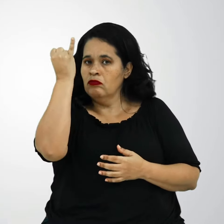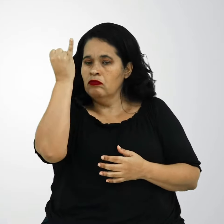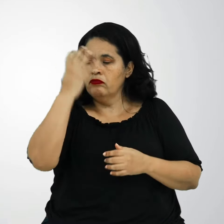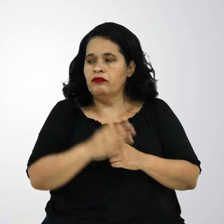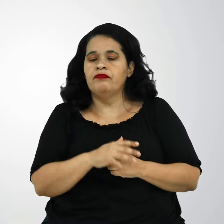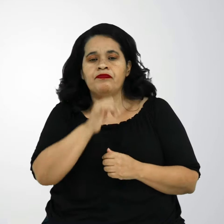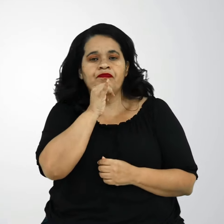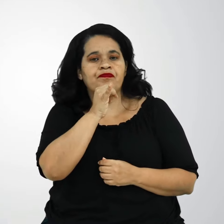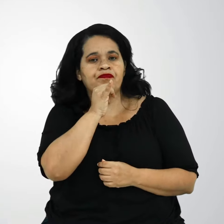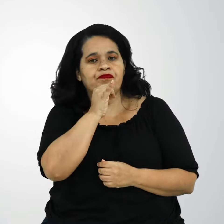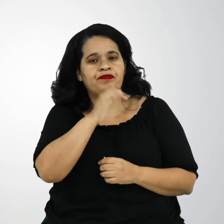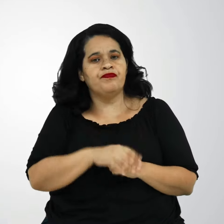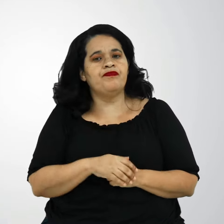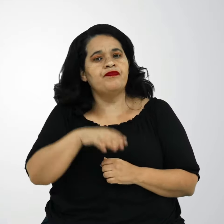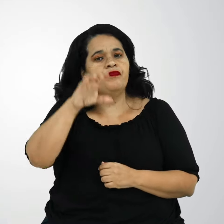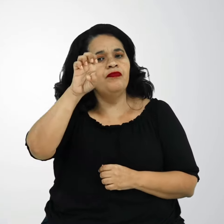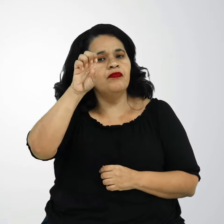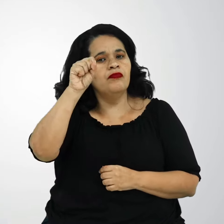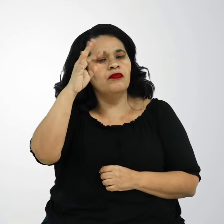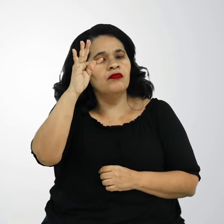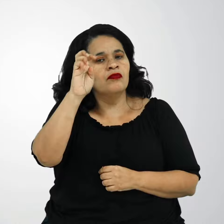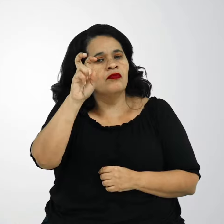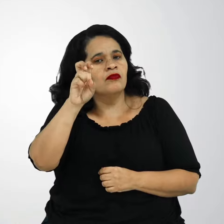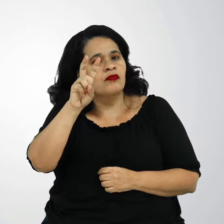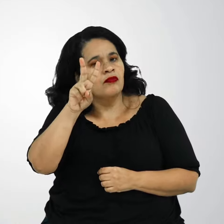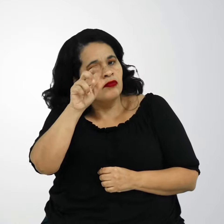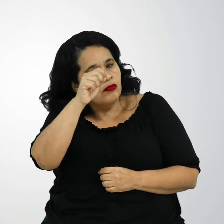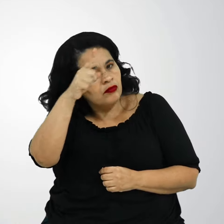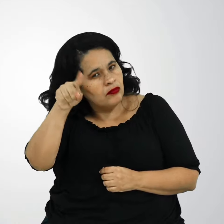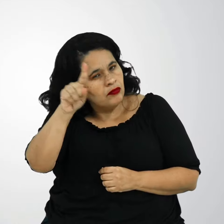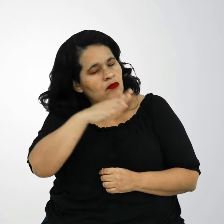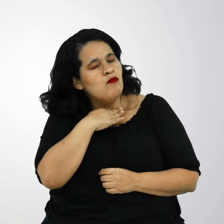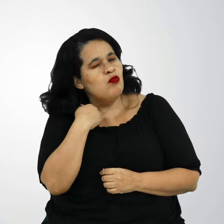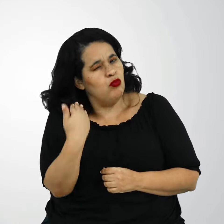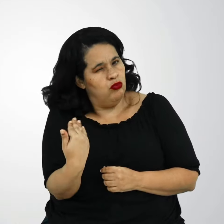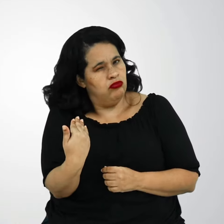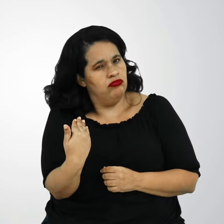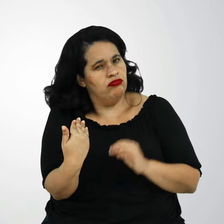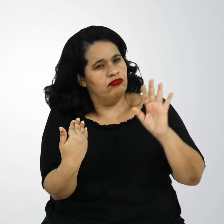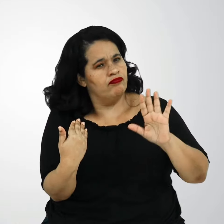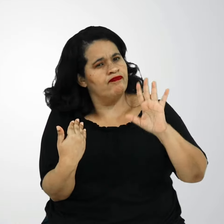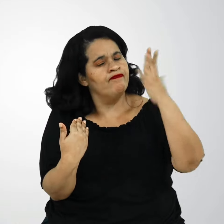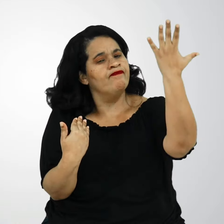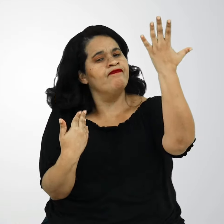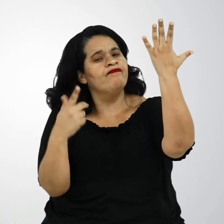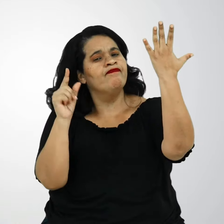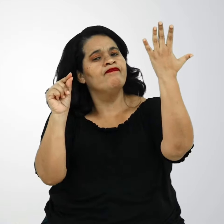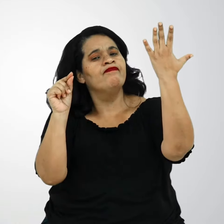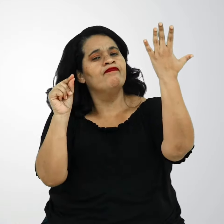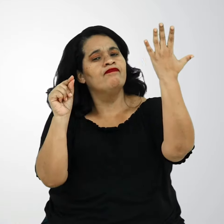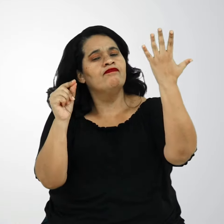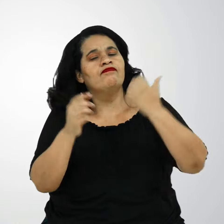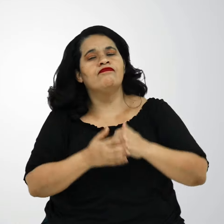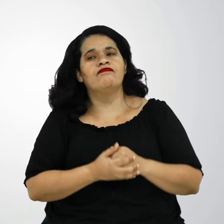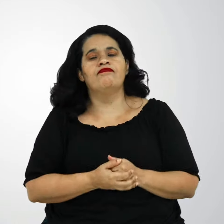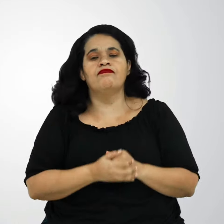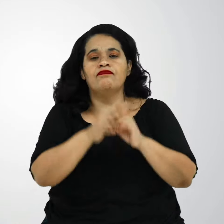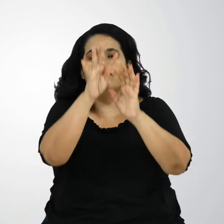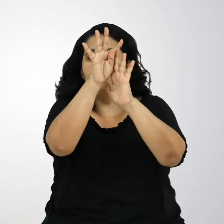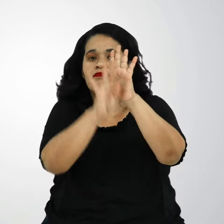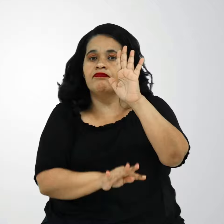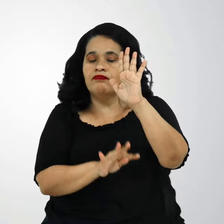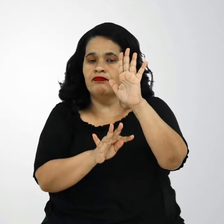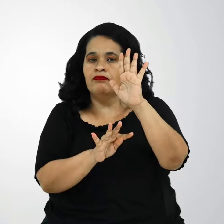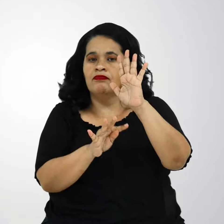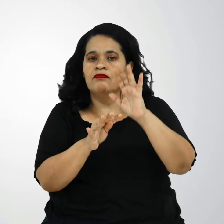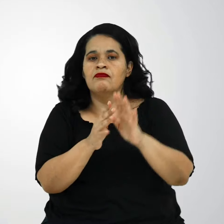de Estevão, o que aconteceu depois da morte de Estevão? Né? O texto lá